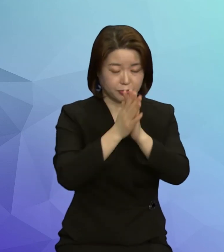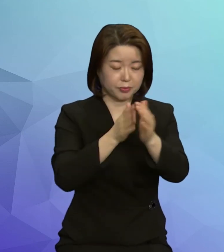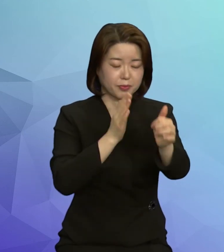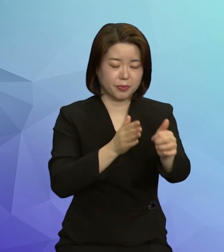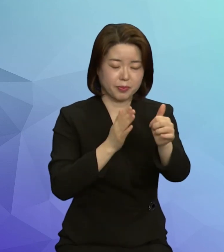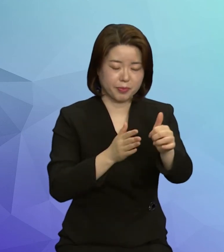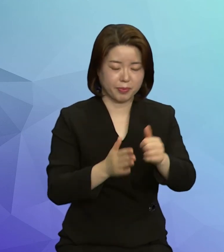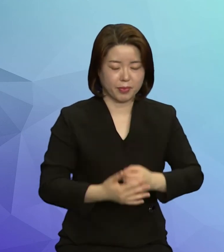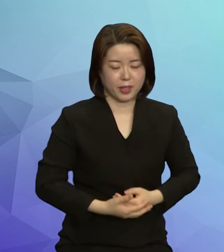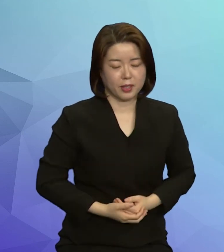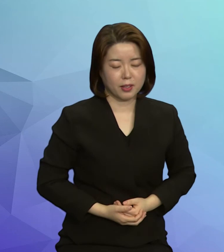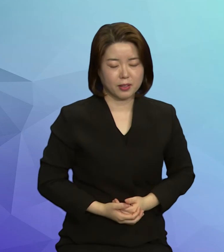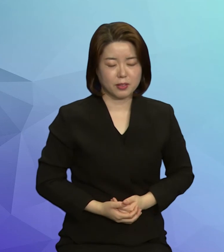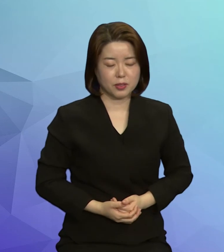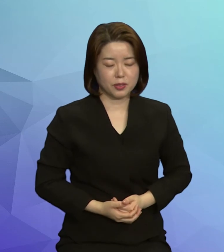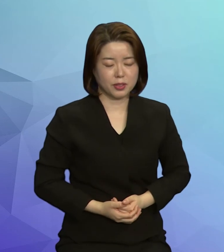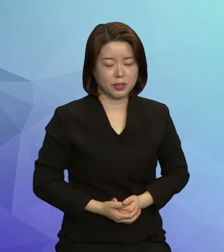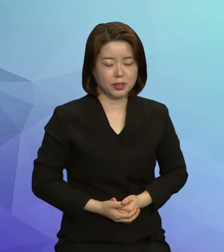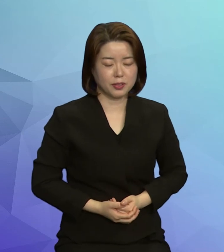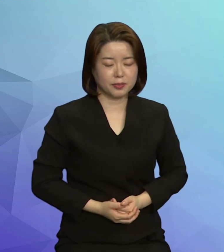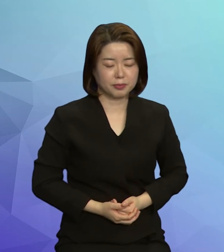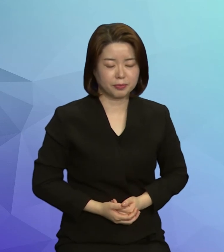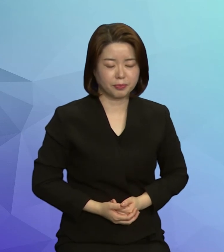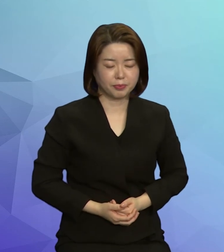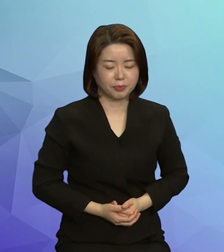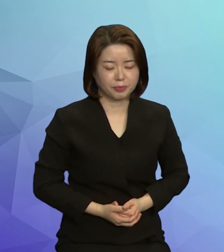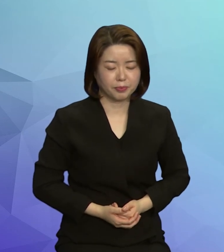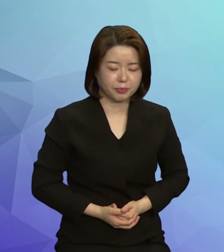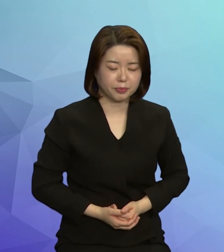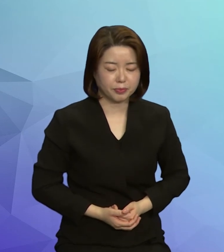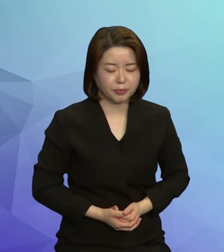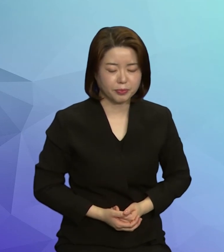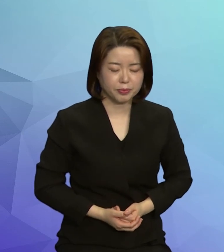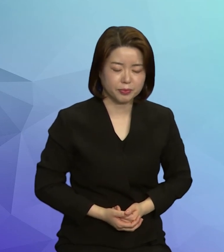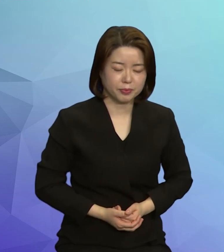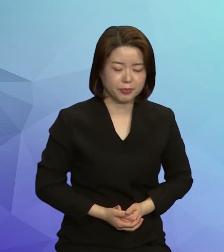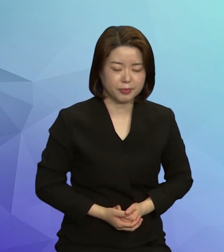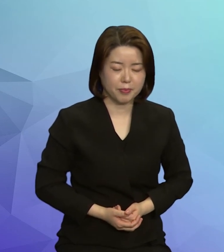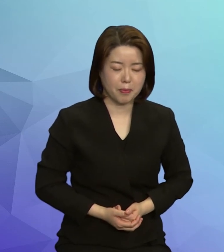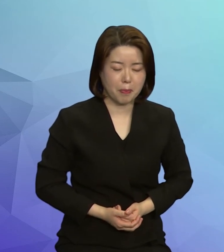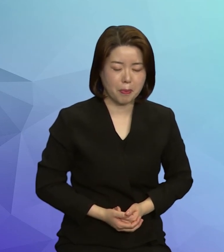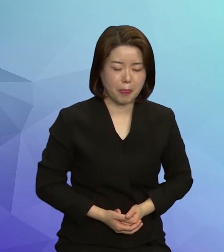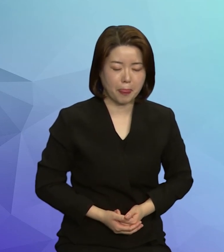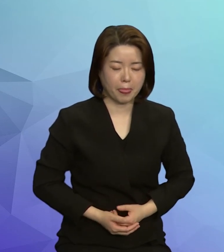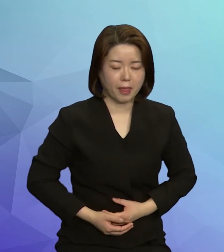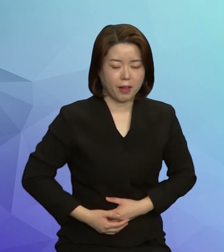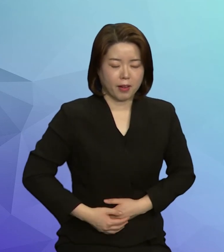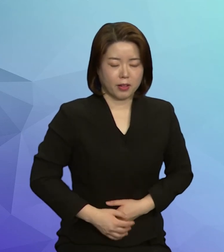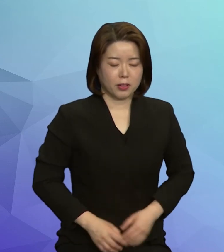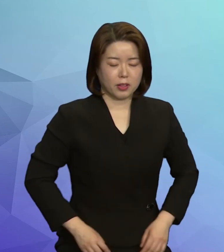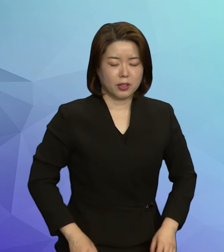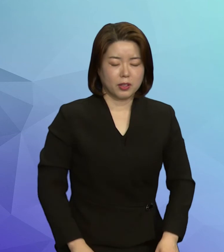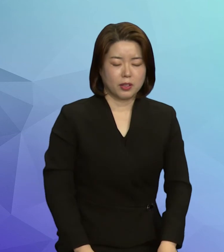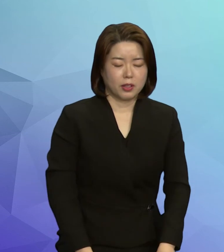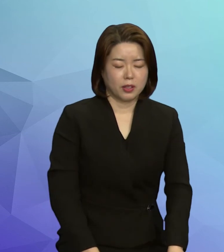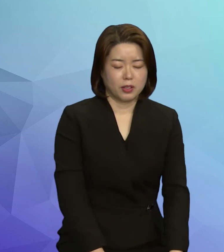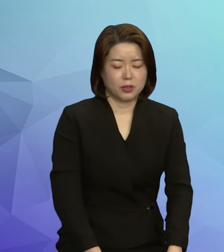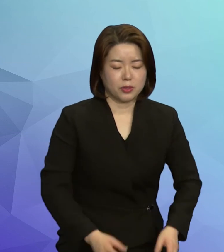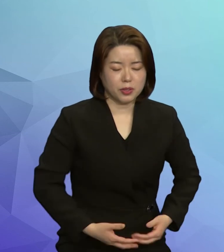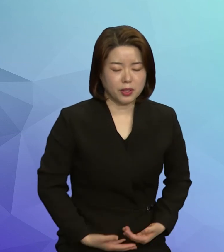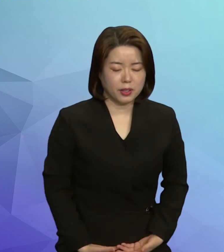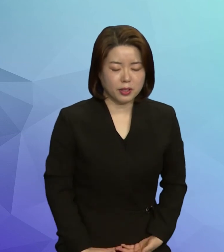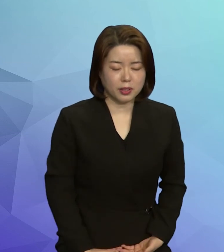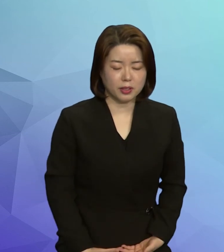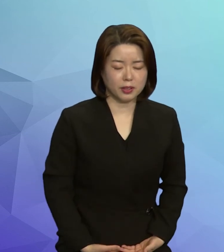통성으로 기도하겠습니다. 은혜와 사랑이 충만하신 아버지, 놀라우신 하나님의 주님의